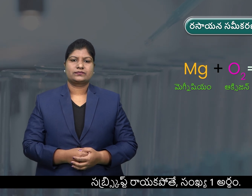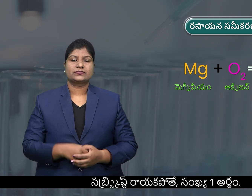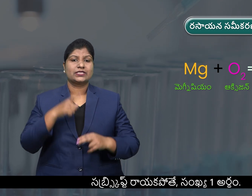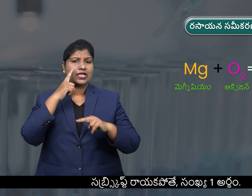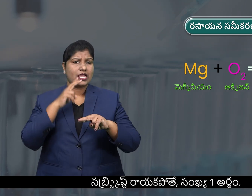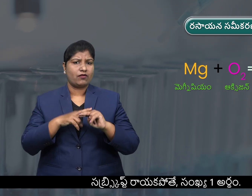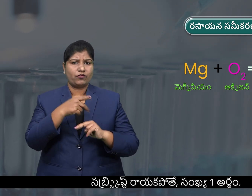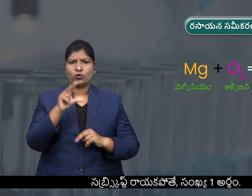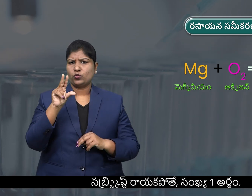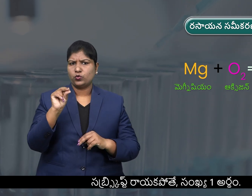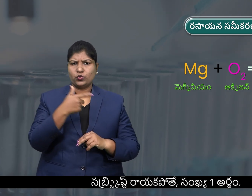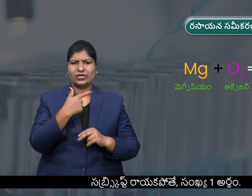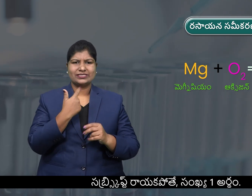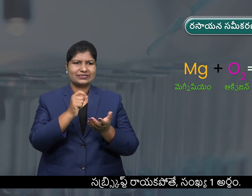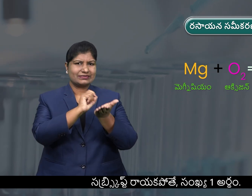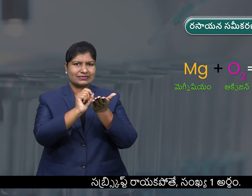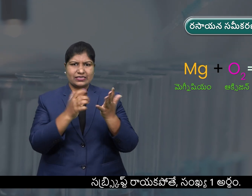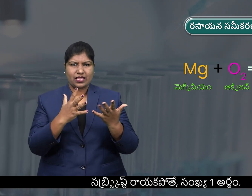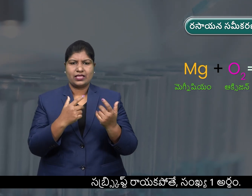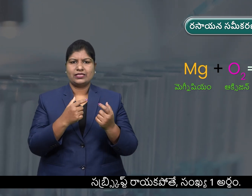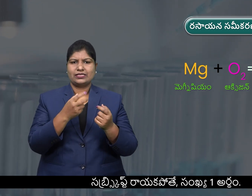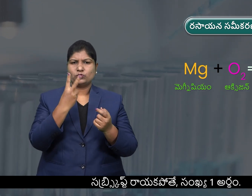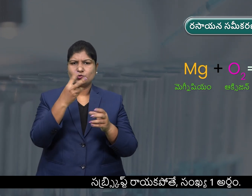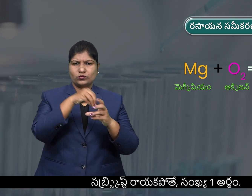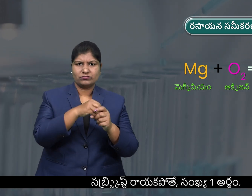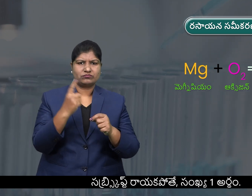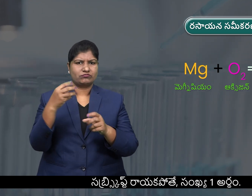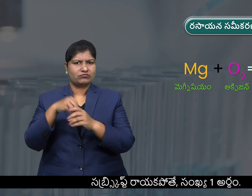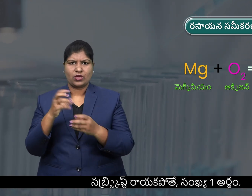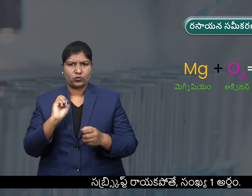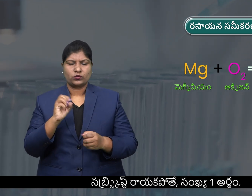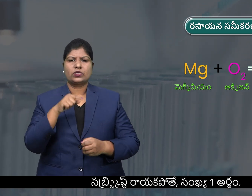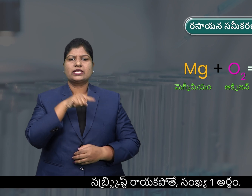సబ్స్క్రిప్ట్ రాయకపోతే సంఖ్య 1 అని అర్థం.